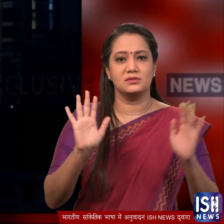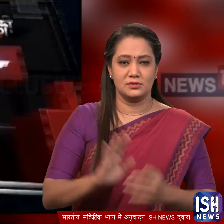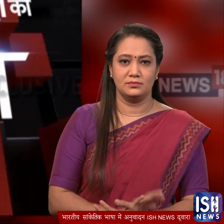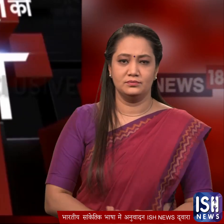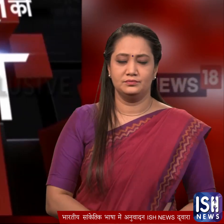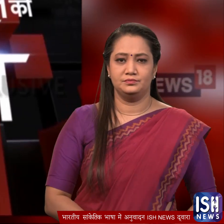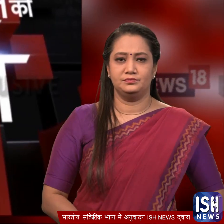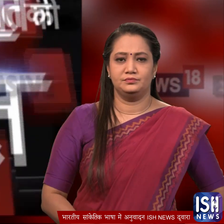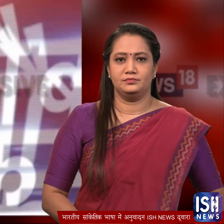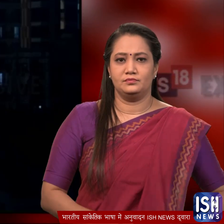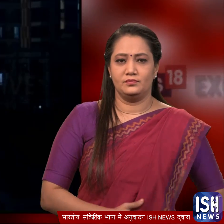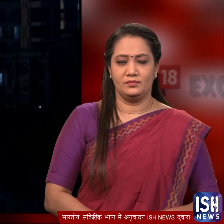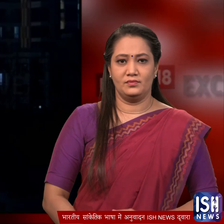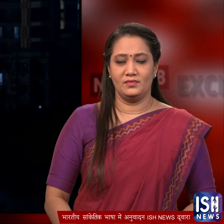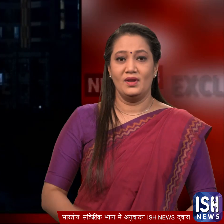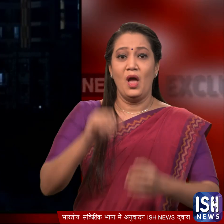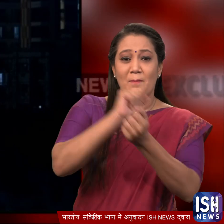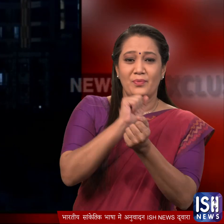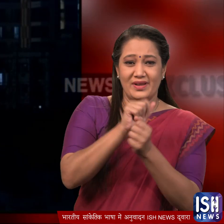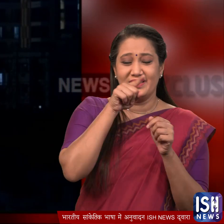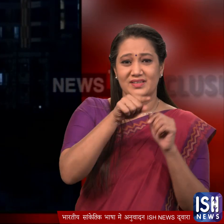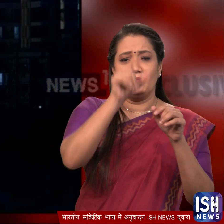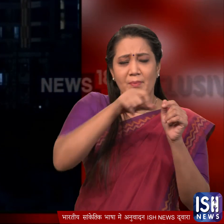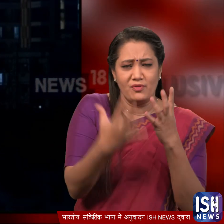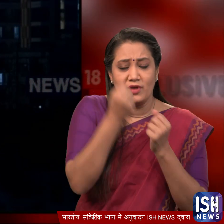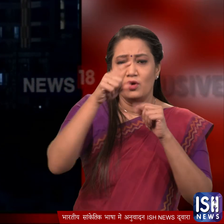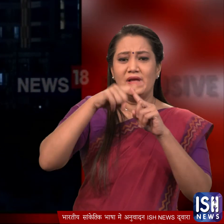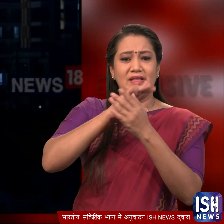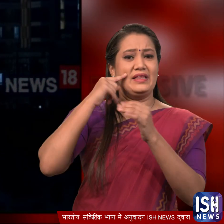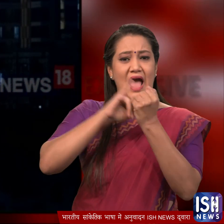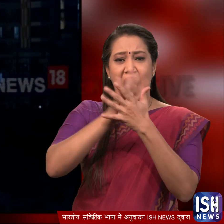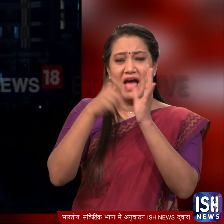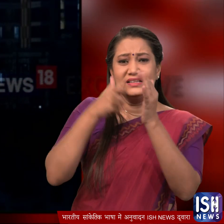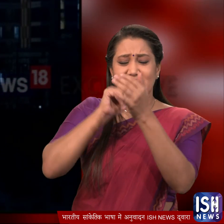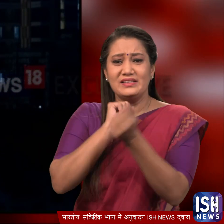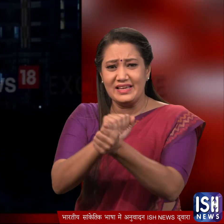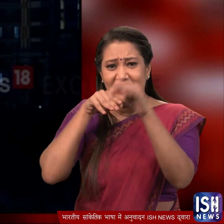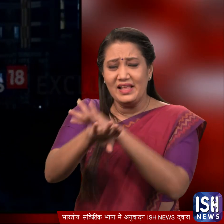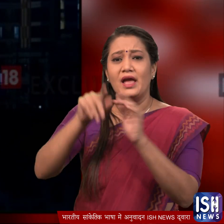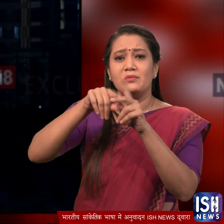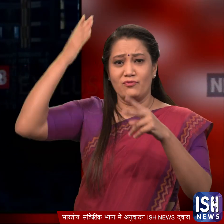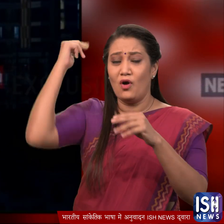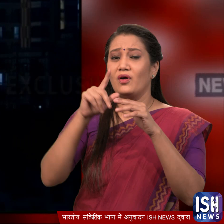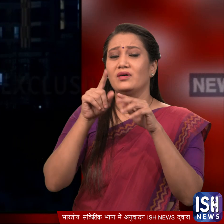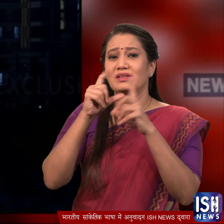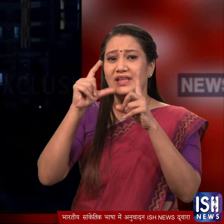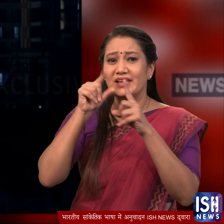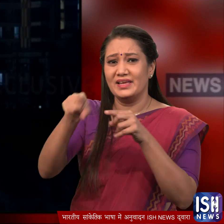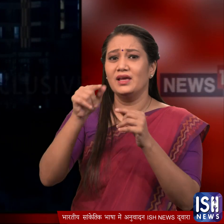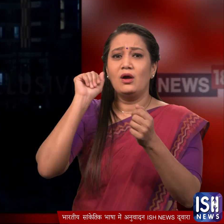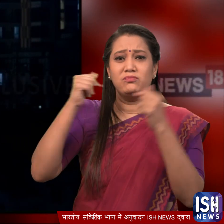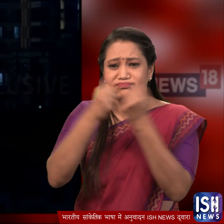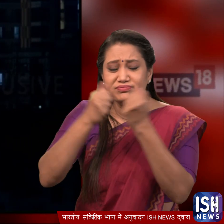है। पुलिस को तिहाड़ जेल में बंद दिल्ली दंगों के आरोपियों की हत्या की बड़ी साजिश का पता चला।